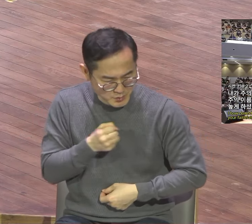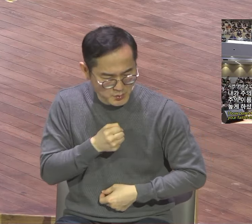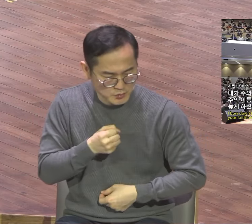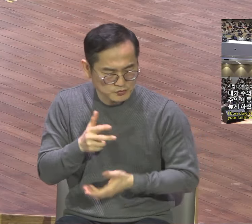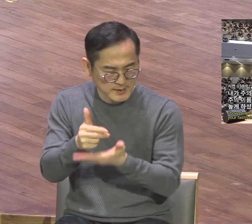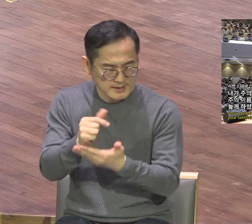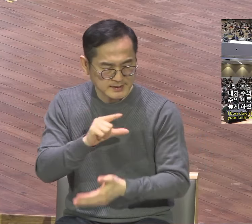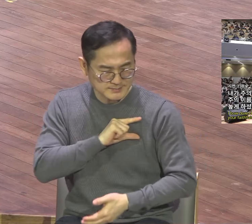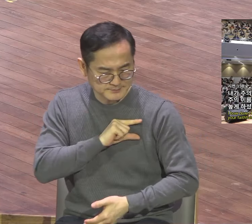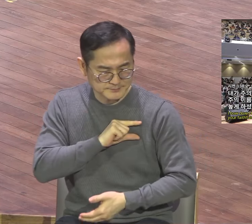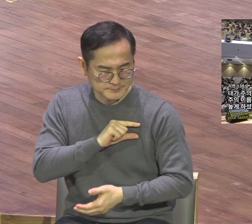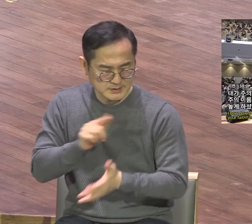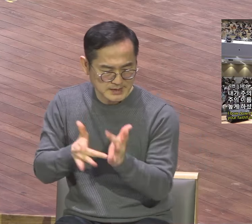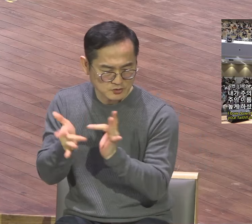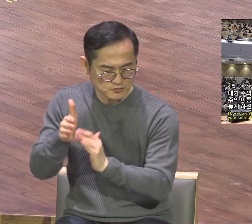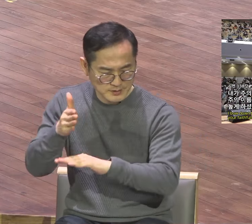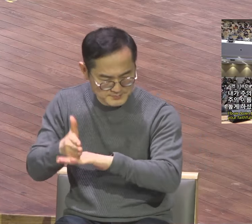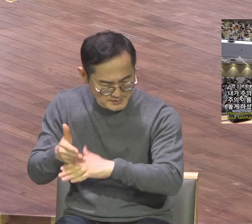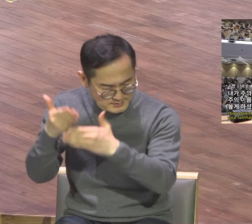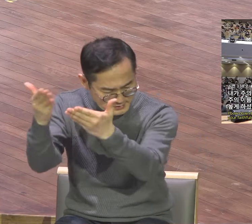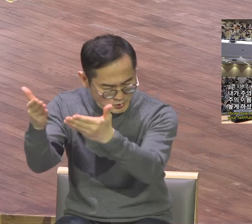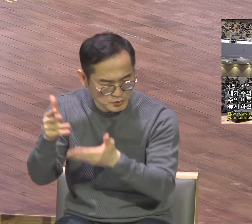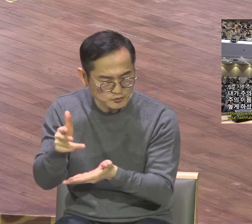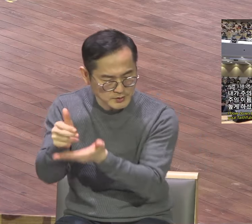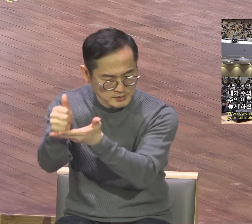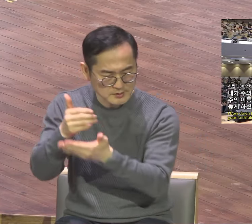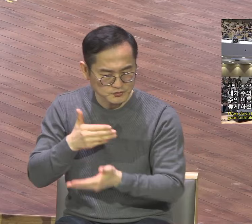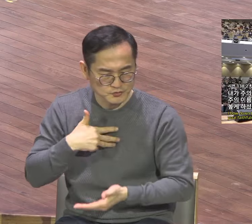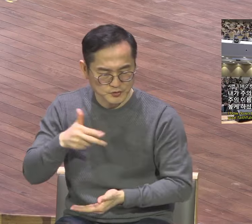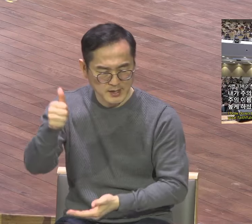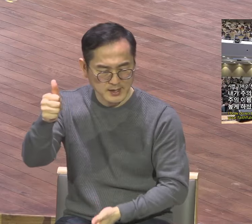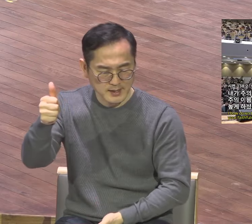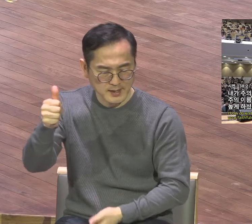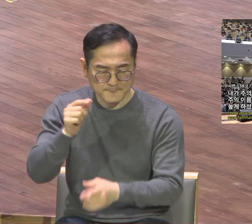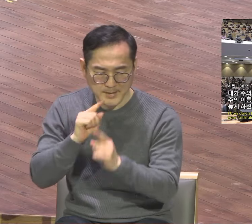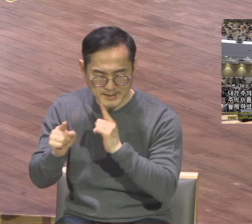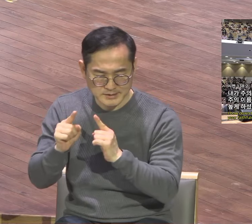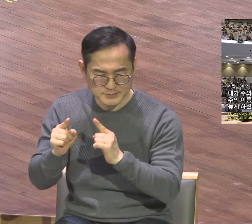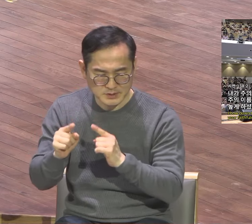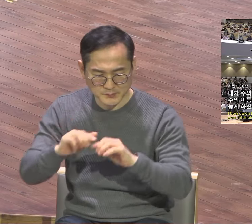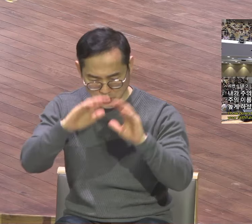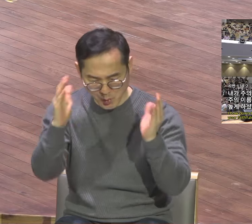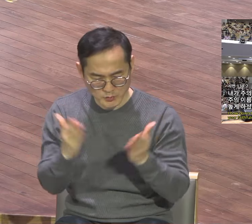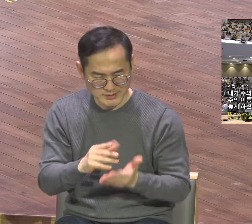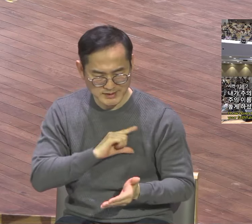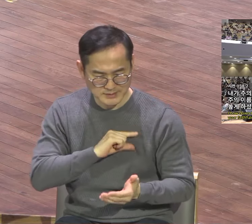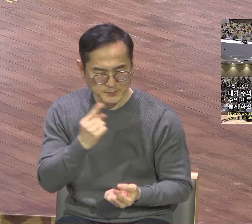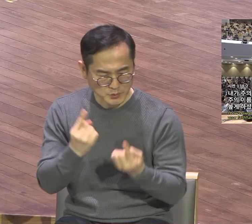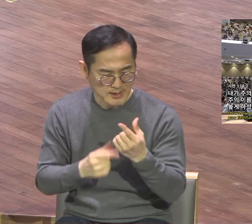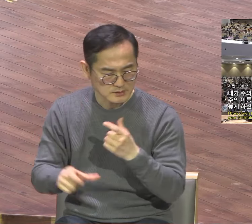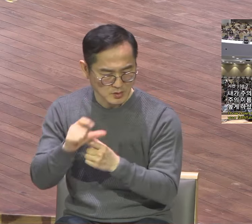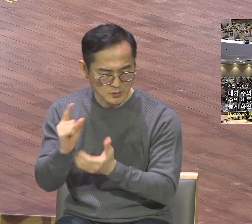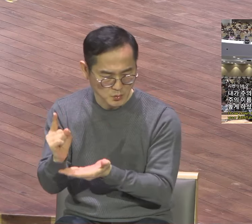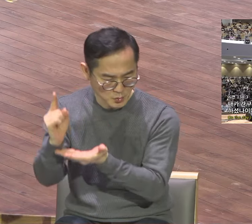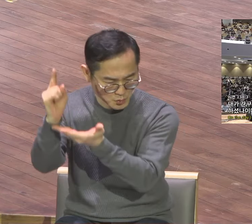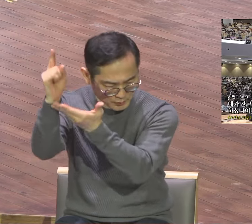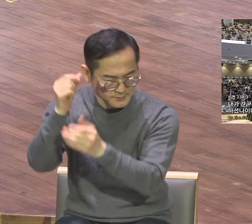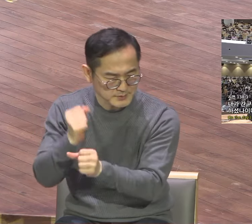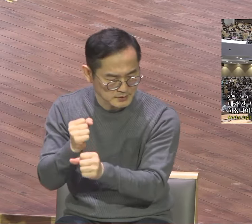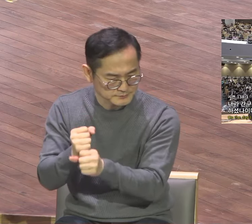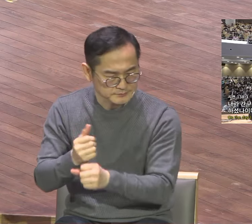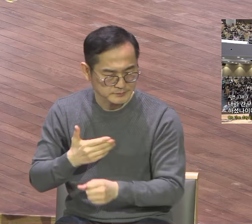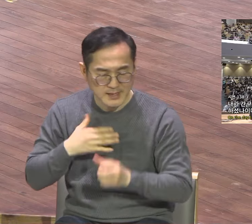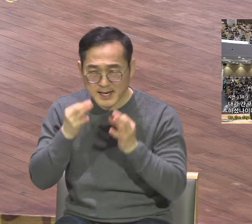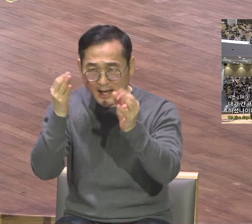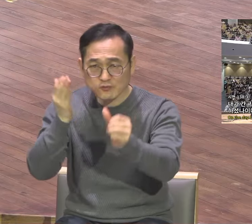말미암아 주의 이름에 감사하오리니 이는 주께서 주의 말씀을 주의 모든 이름보다 높게 하셨음이라.